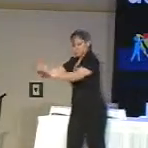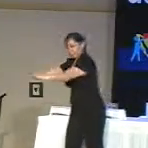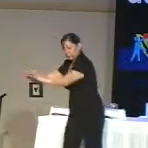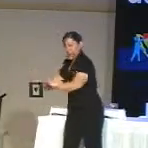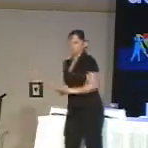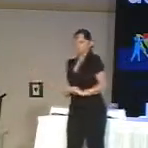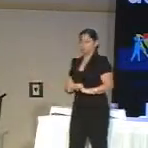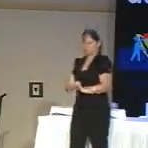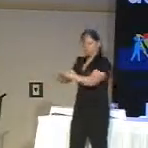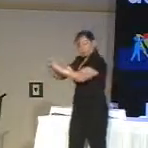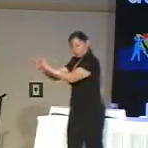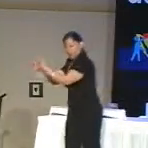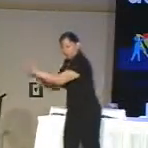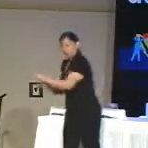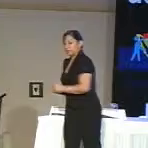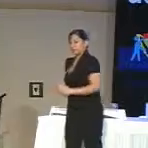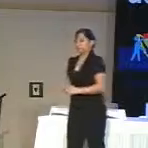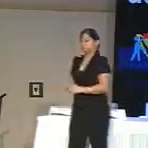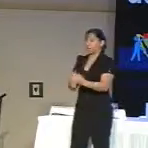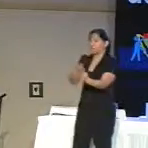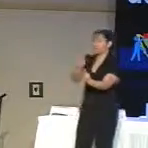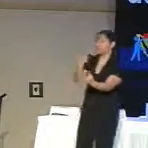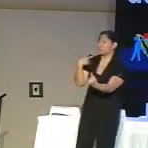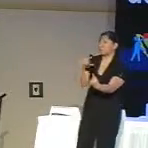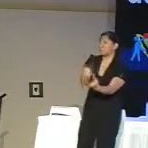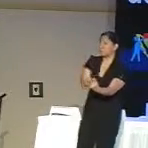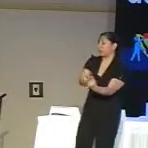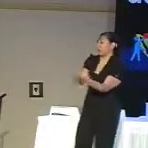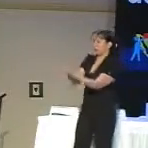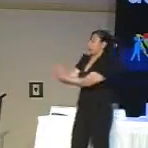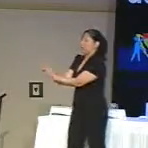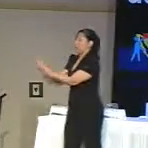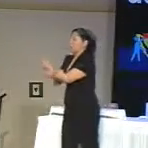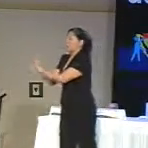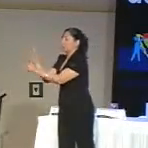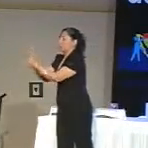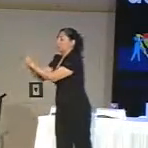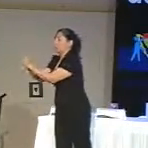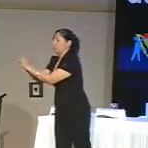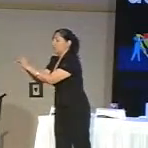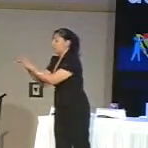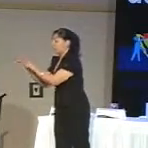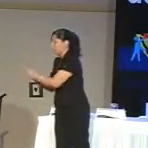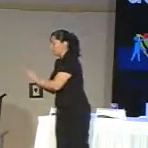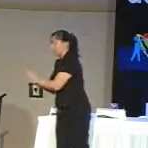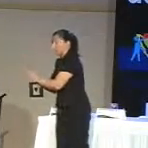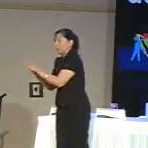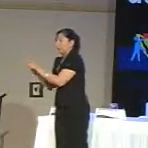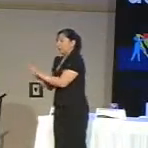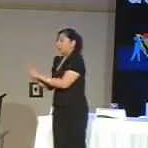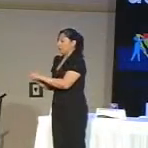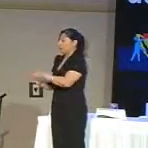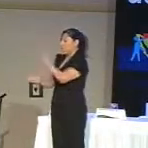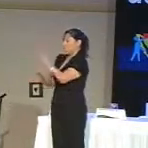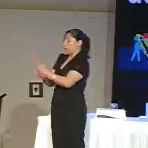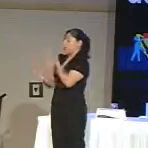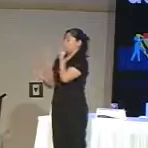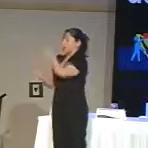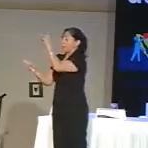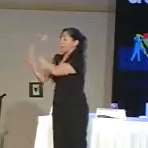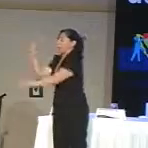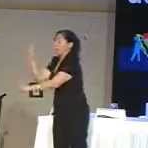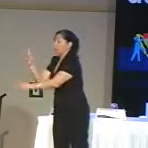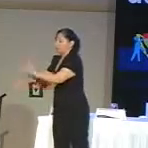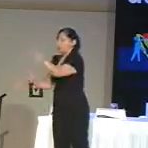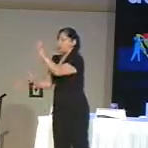esta información es importante que el promotor comunitario la transmita